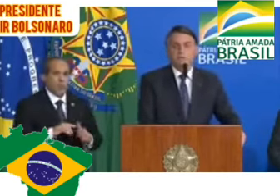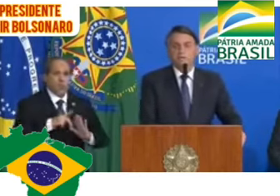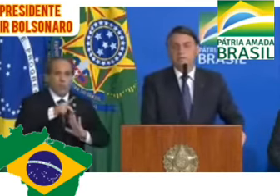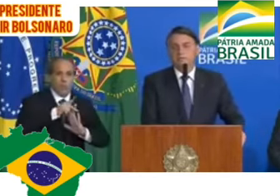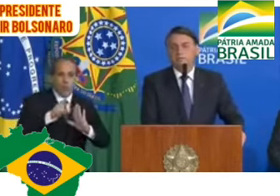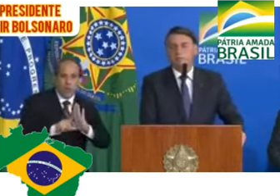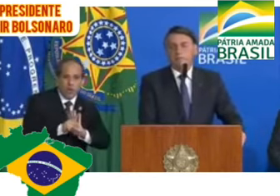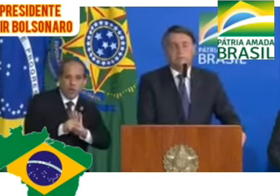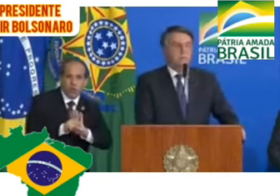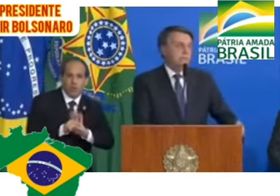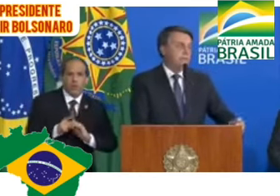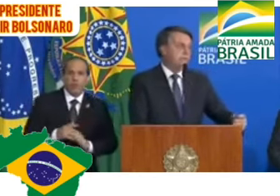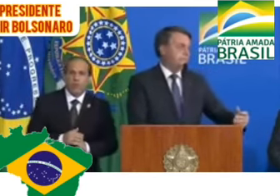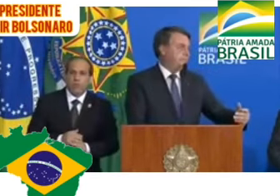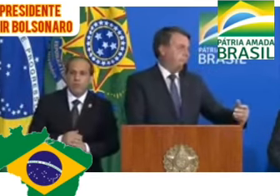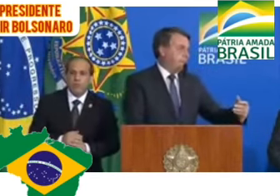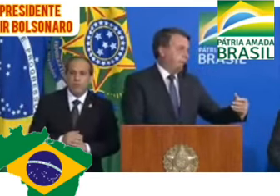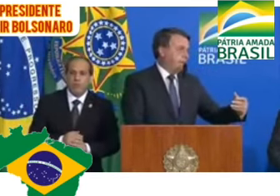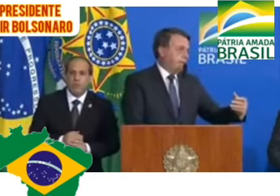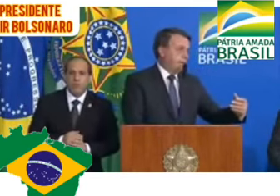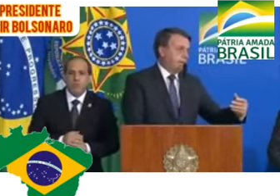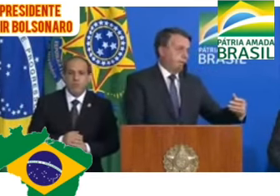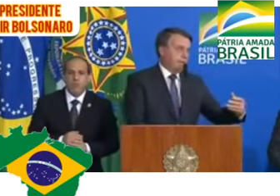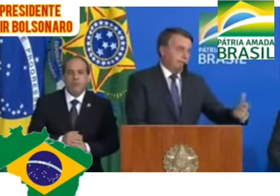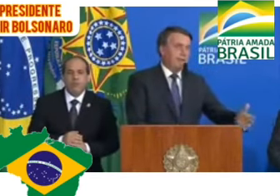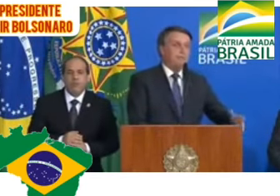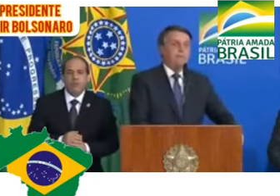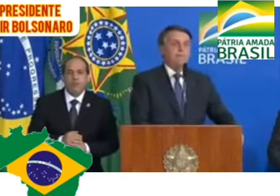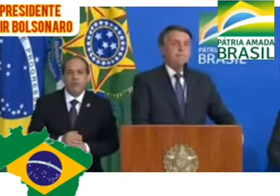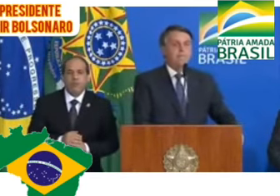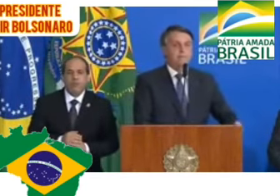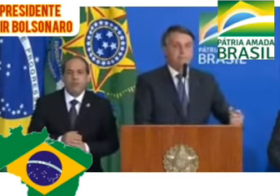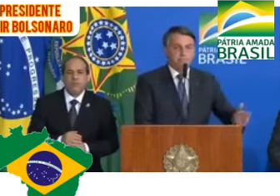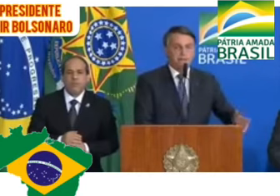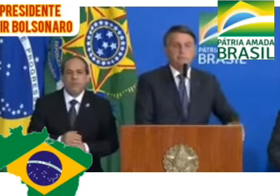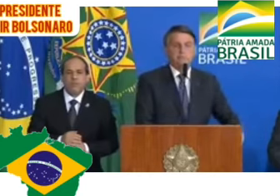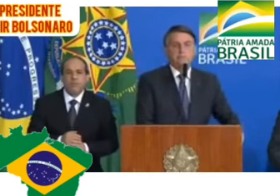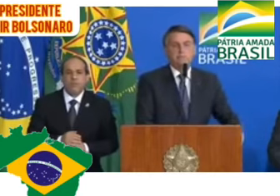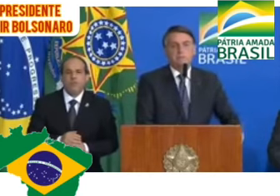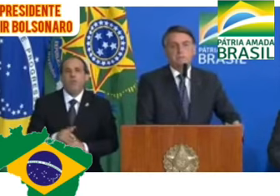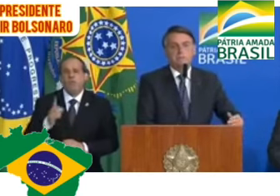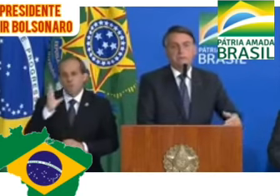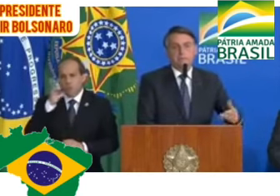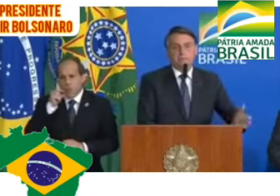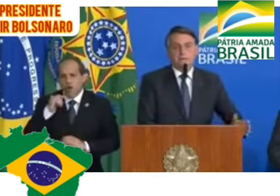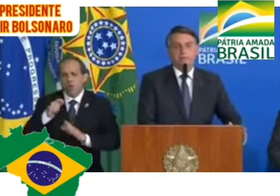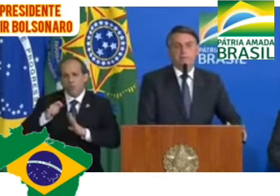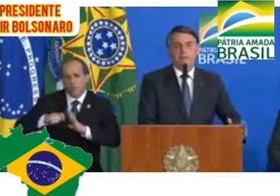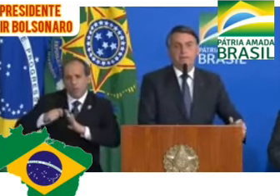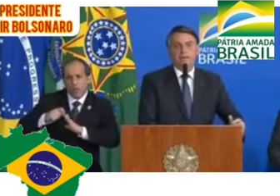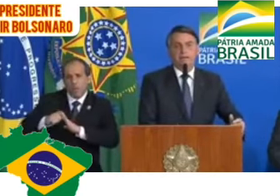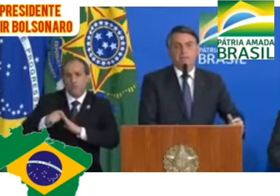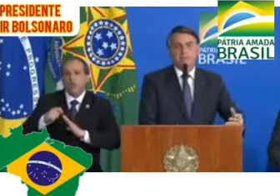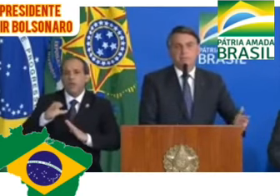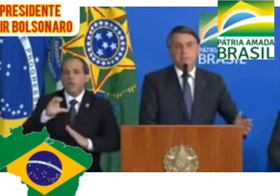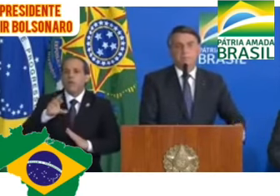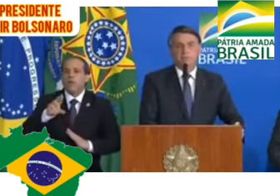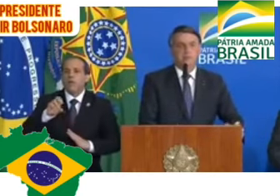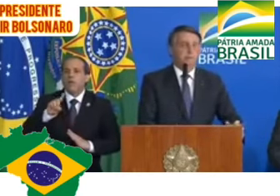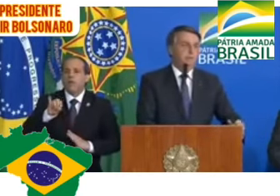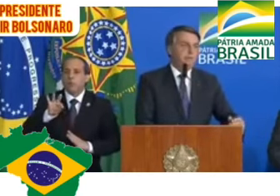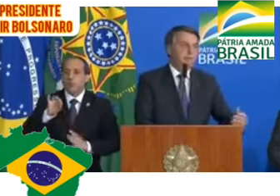projeto de lei de conversão que leva, meios para que o crédito fique